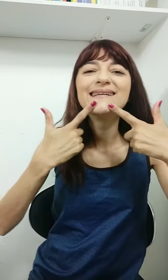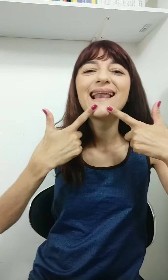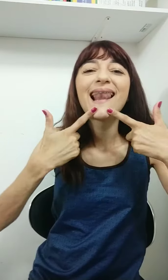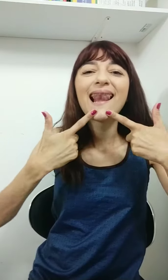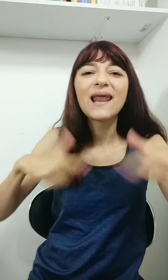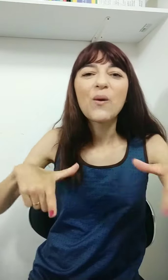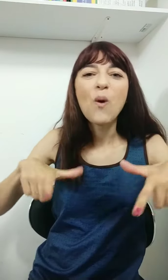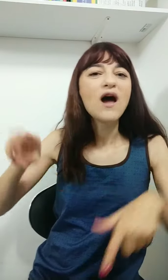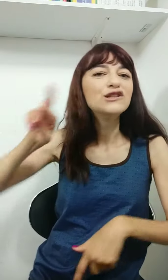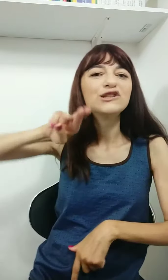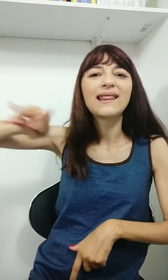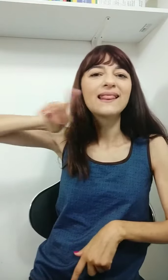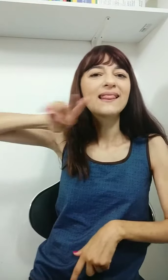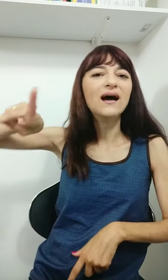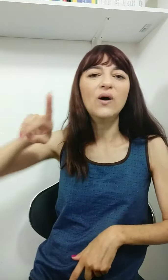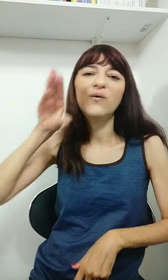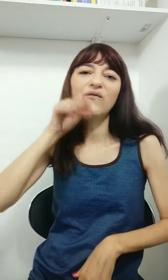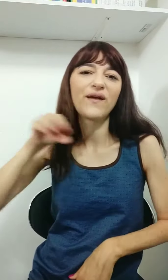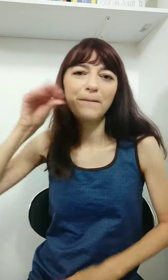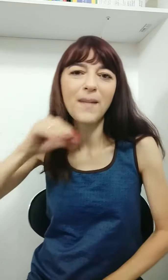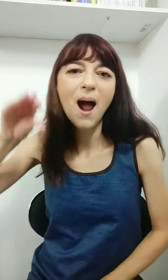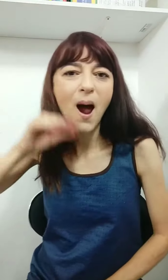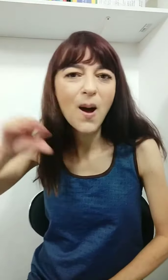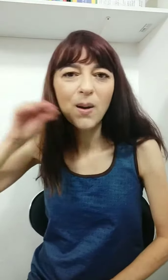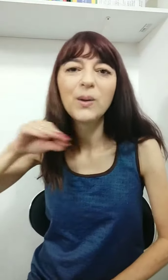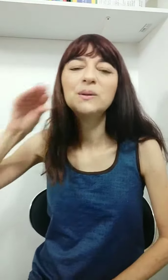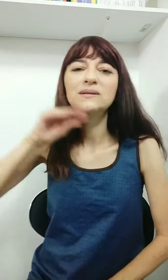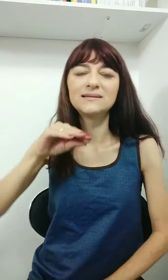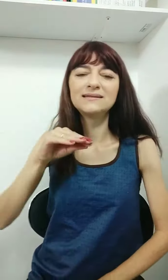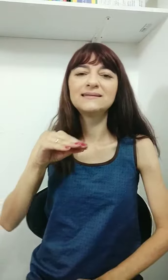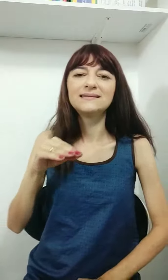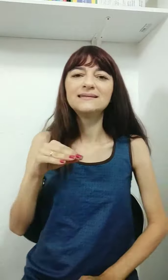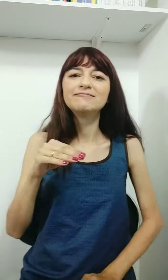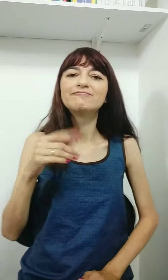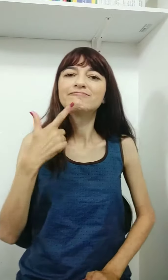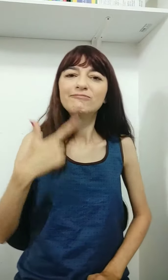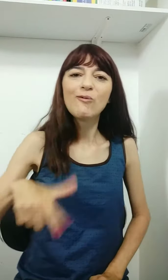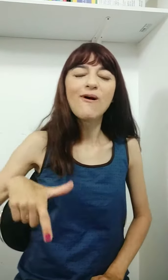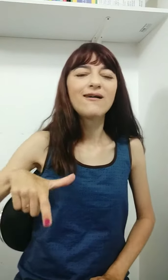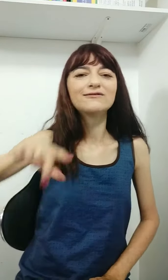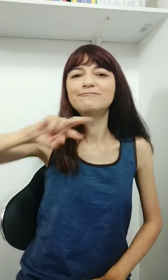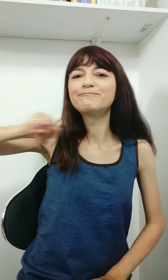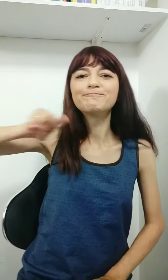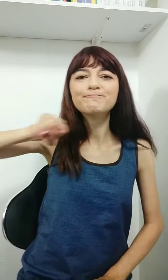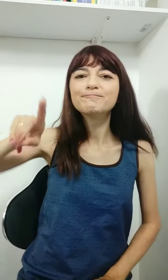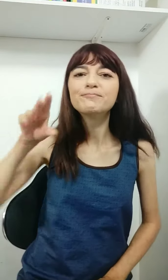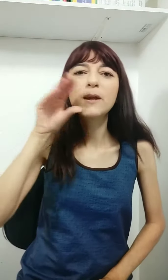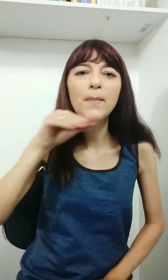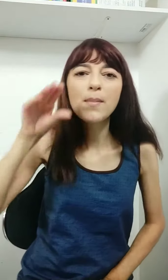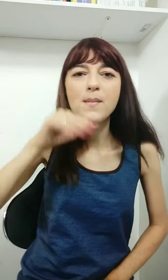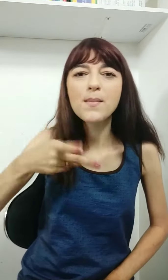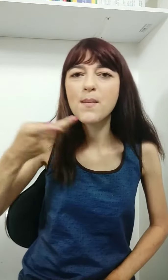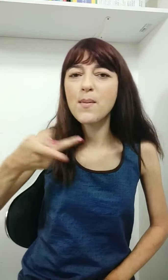né, isso também faz parte da sua linguagem e também de quando você quer trazer alguma informação através da língua, tá? Então,